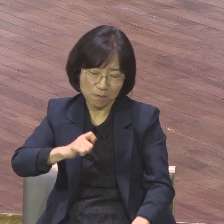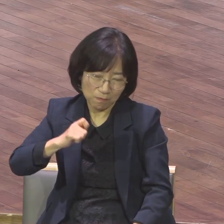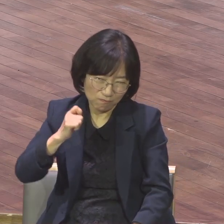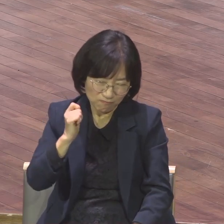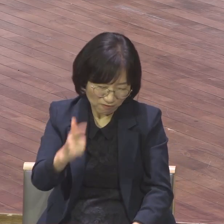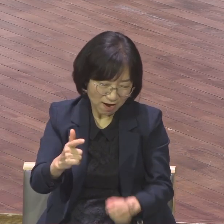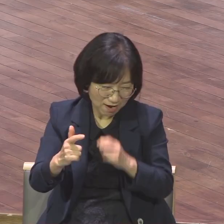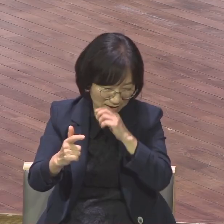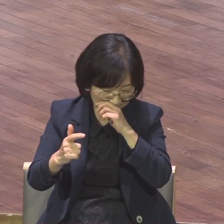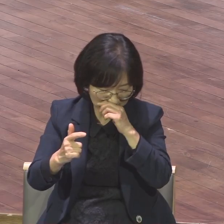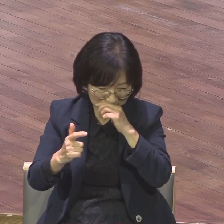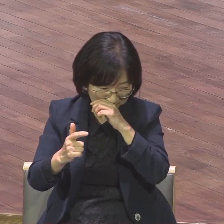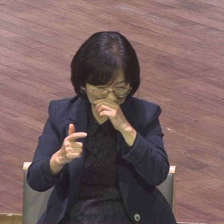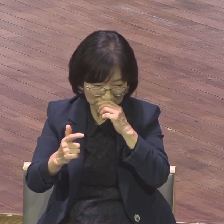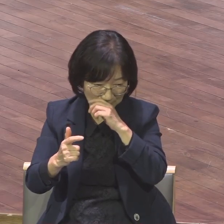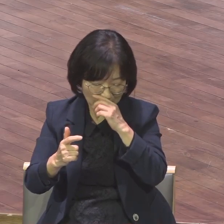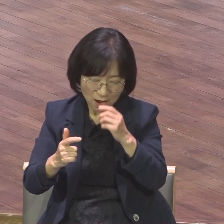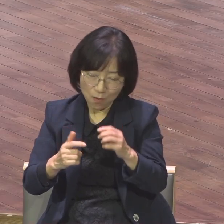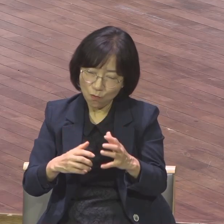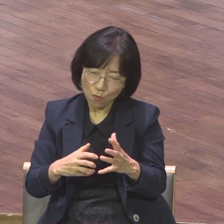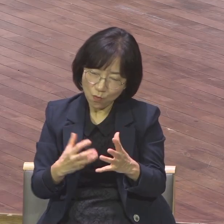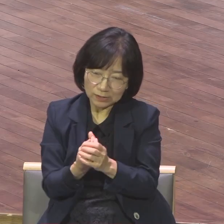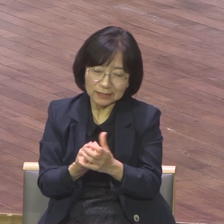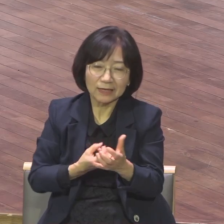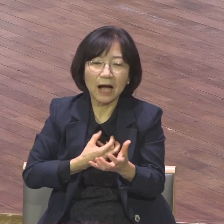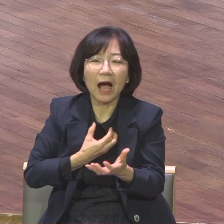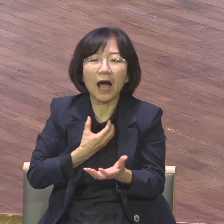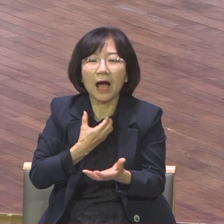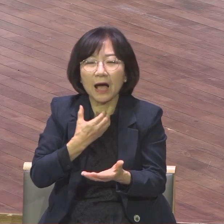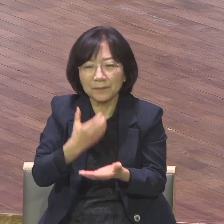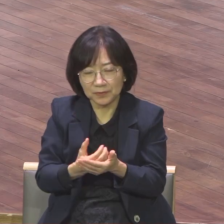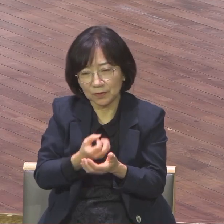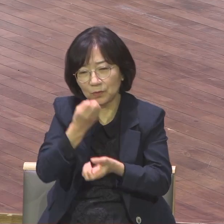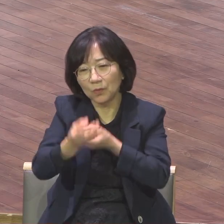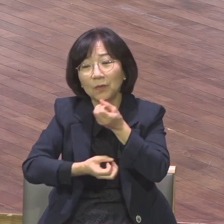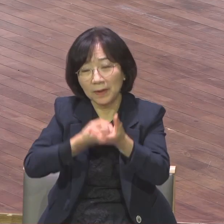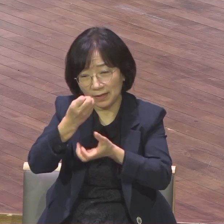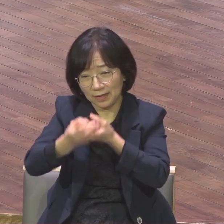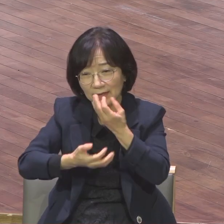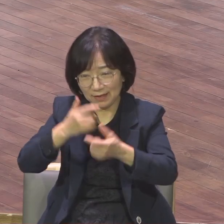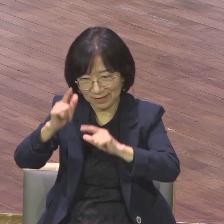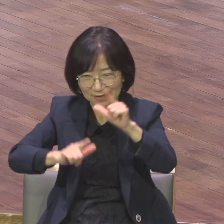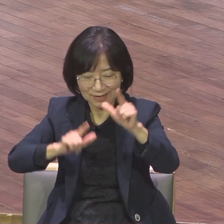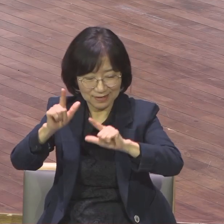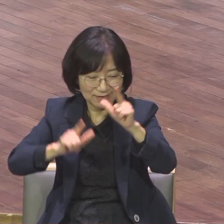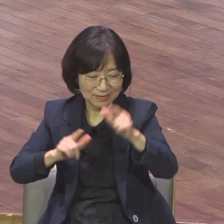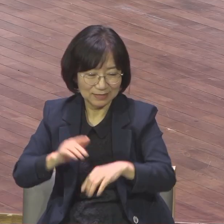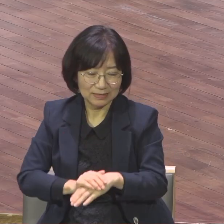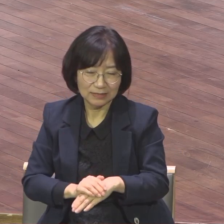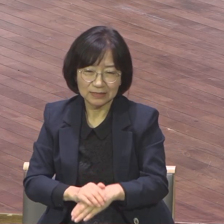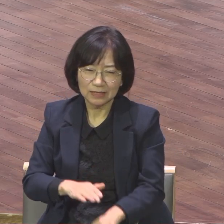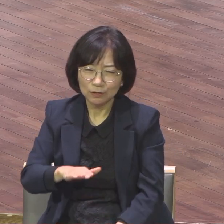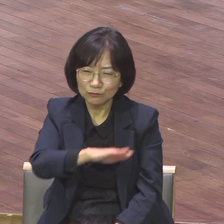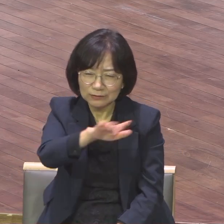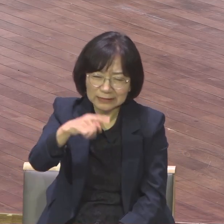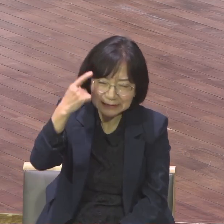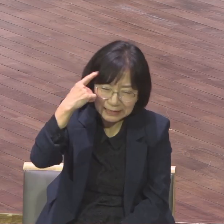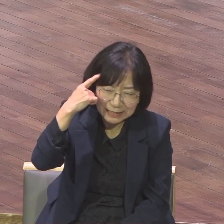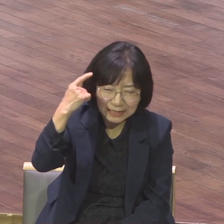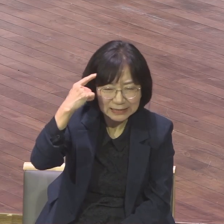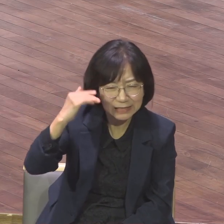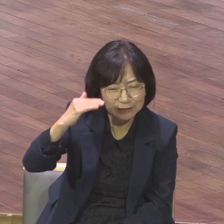얼마나 감격에 찬 고백입니까? 하나님께서 이미 우리를 위해서 우리 생각 수준과 비교할